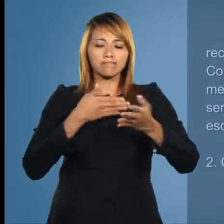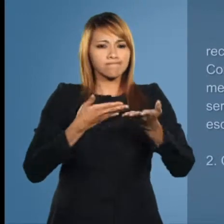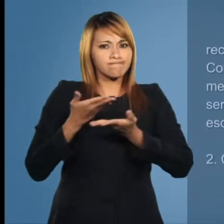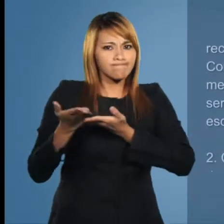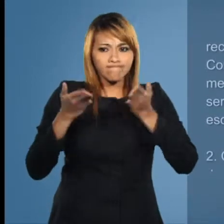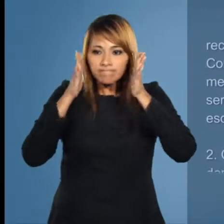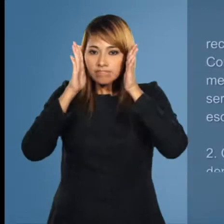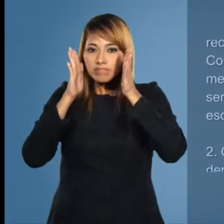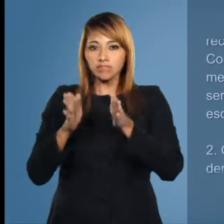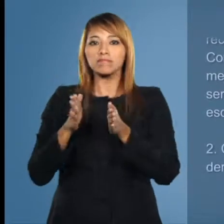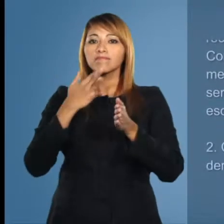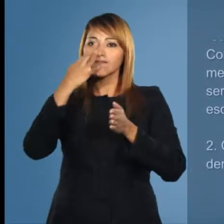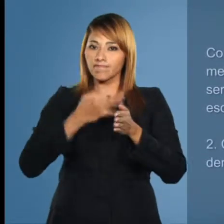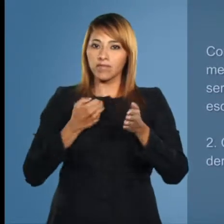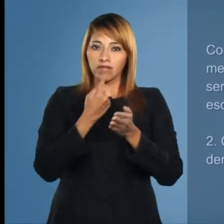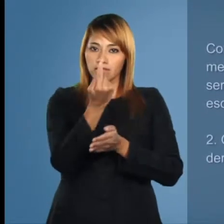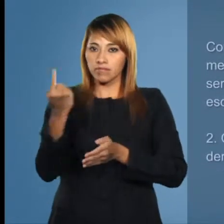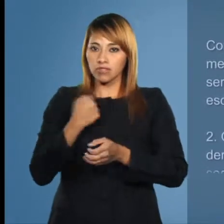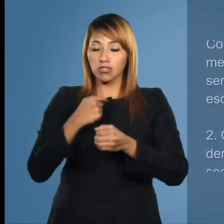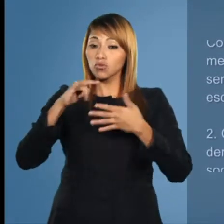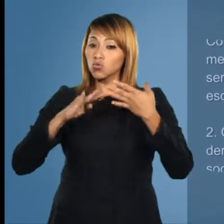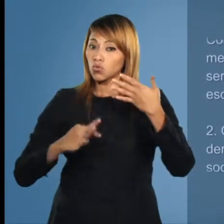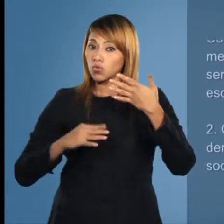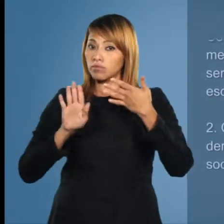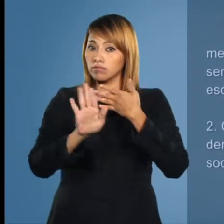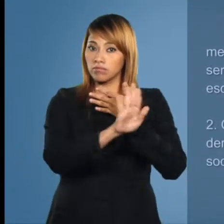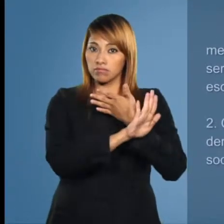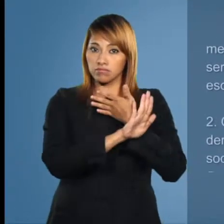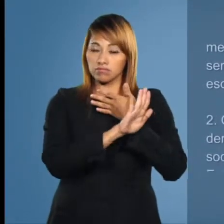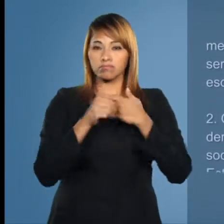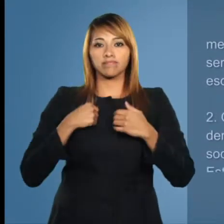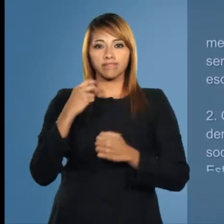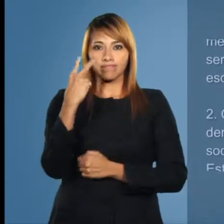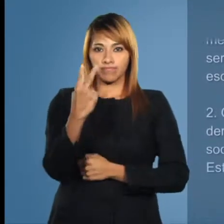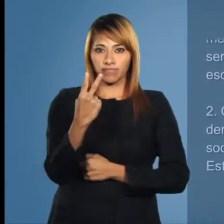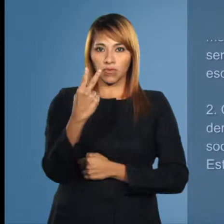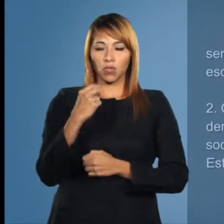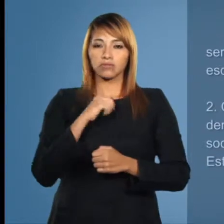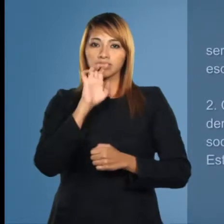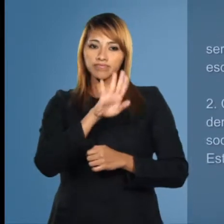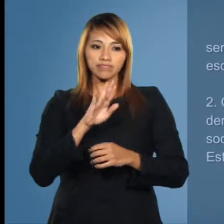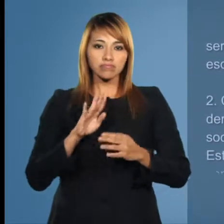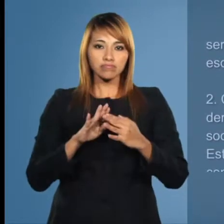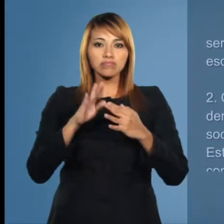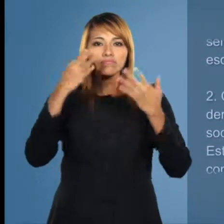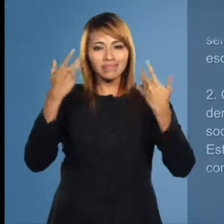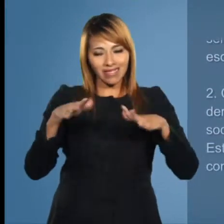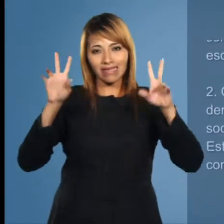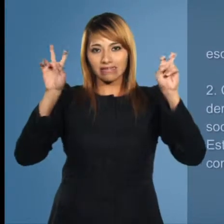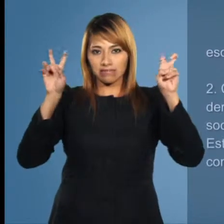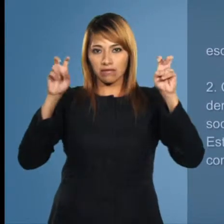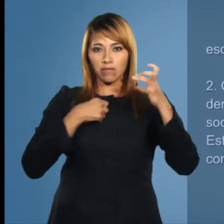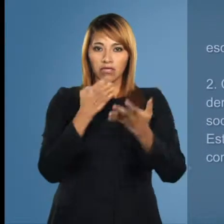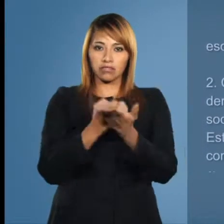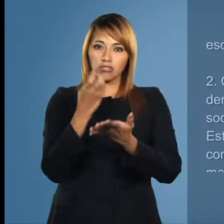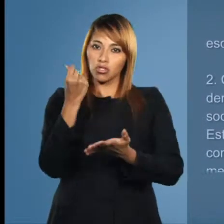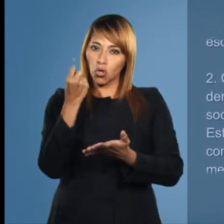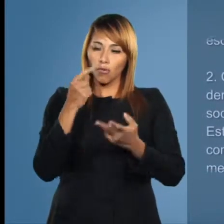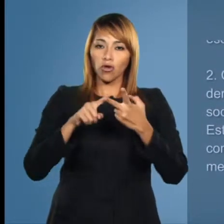servicios garantizados por esos derechos. 2. Con respecto a los derechos económicos, sociales y